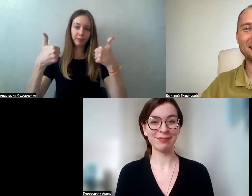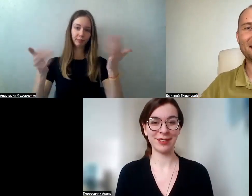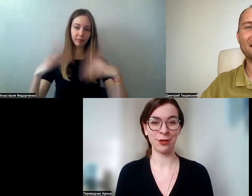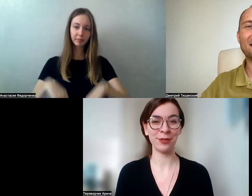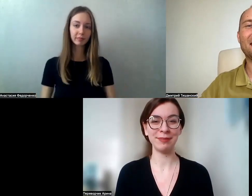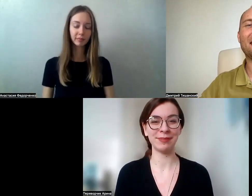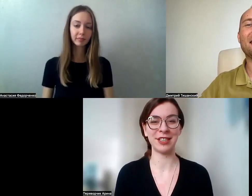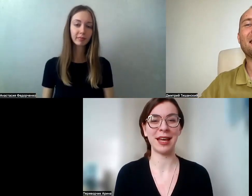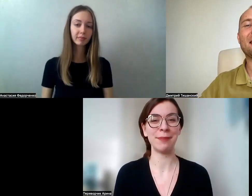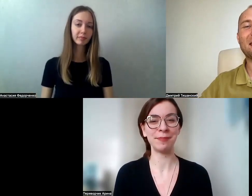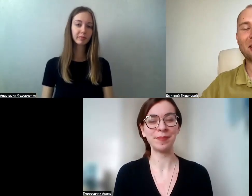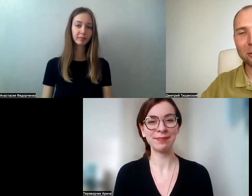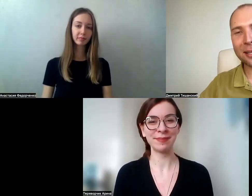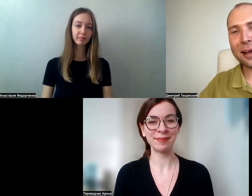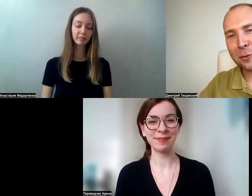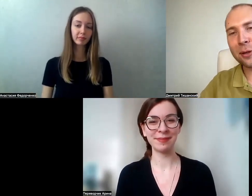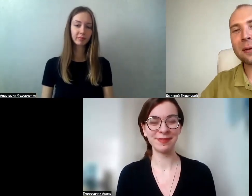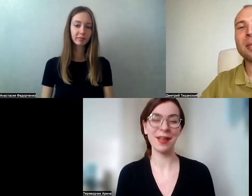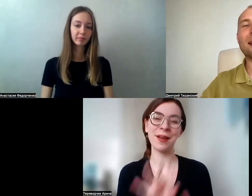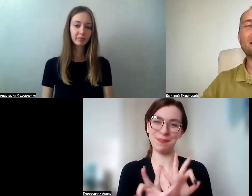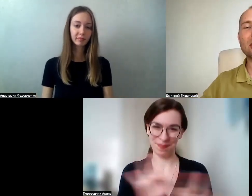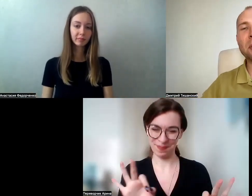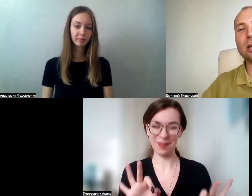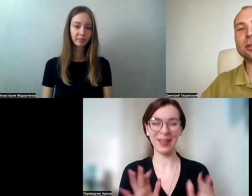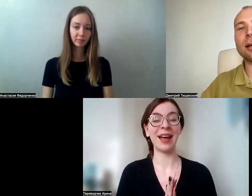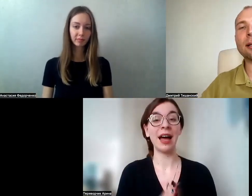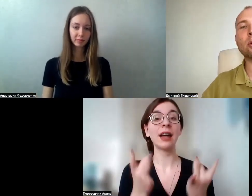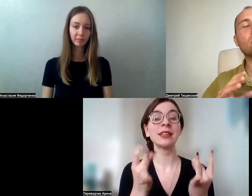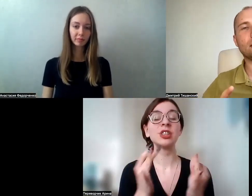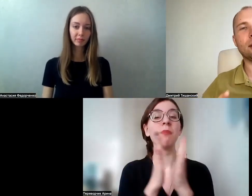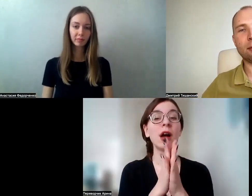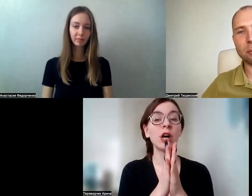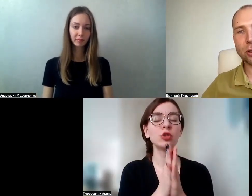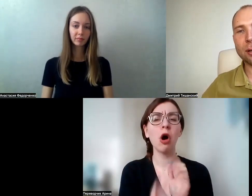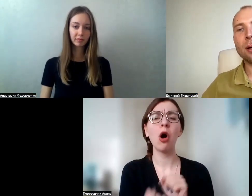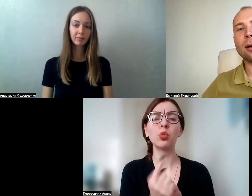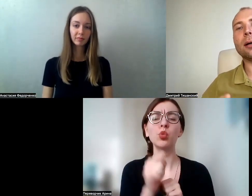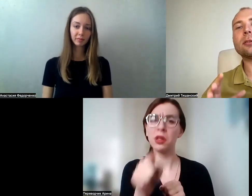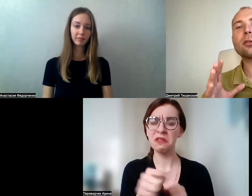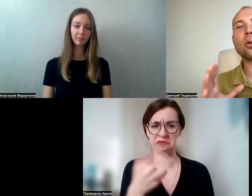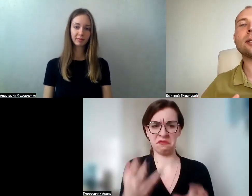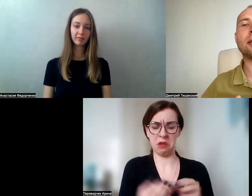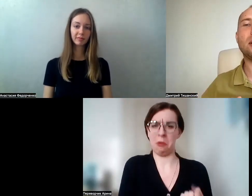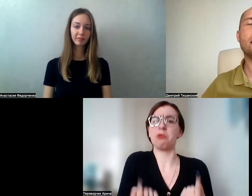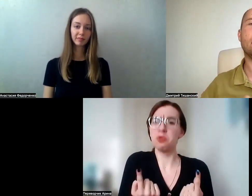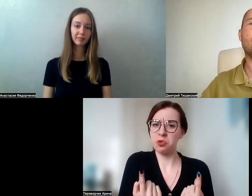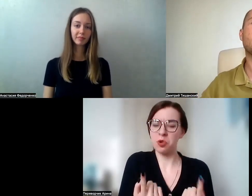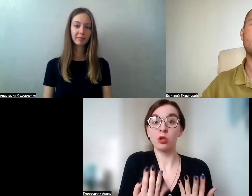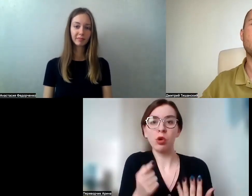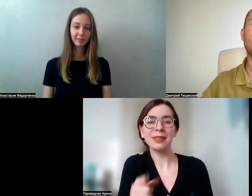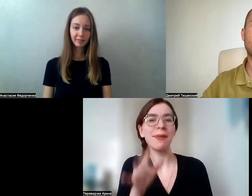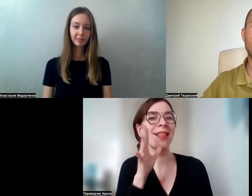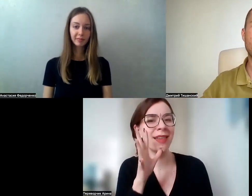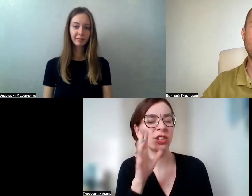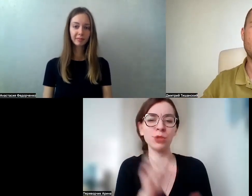Да, здорово, начинаем. Круто, огонь. Расскажи, пожалуйста, откуда ты вообще, сколько тебе лет и чем